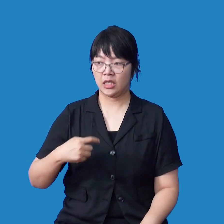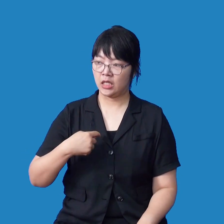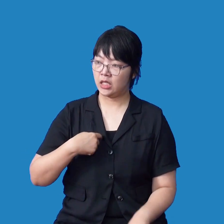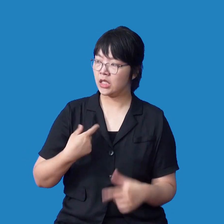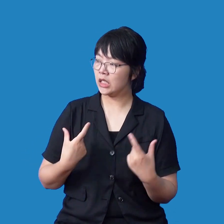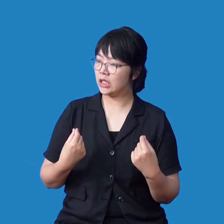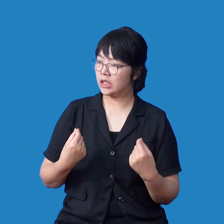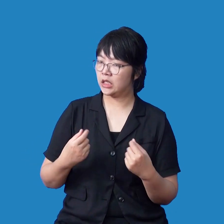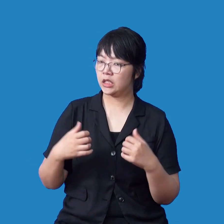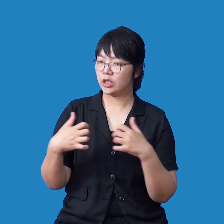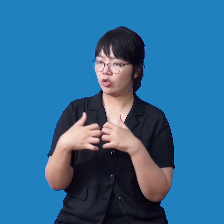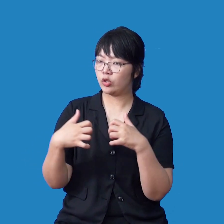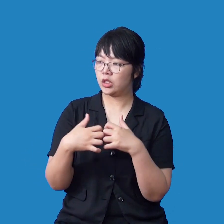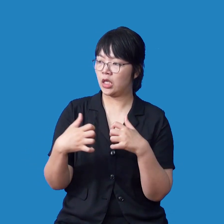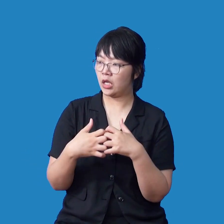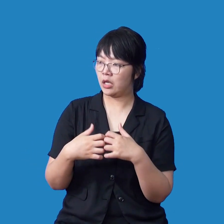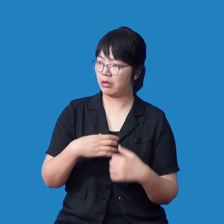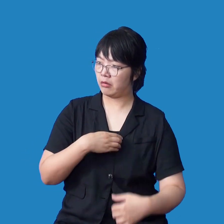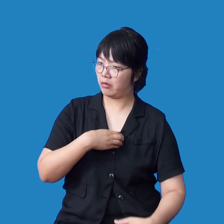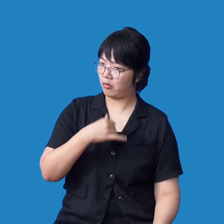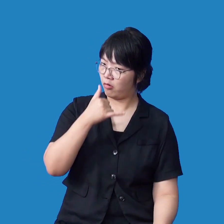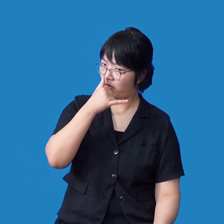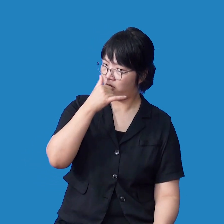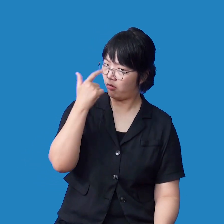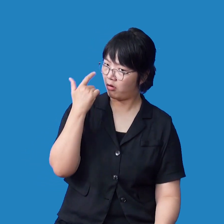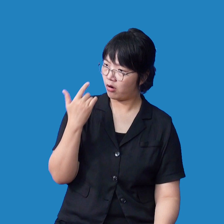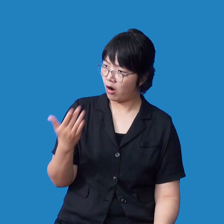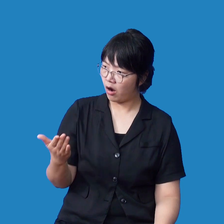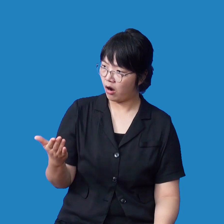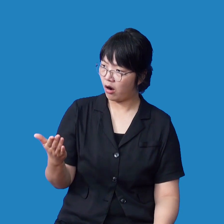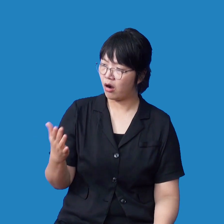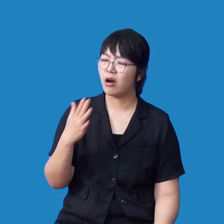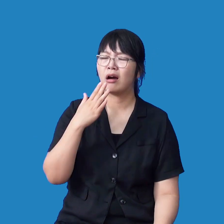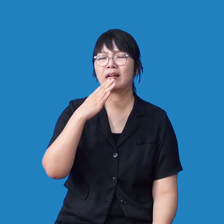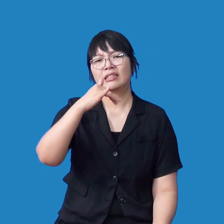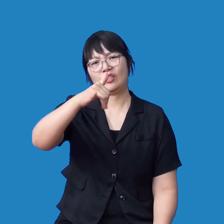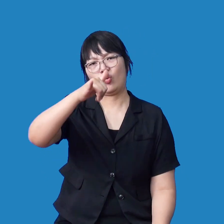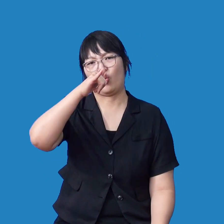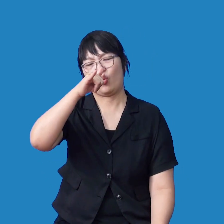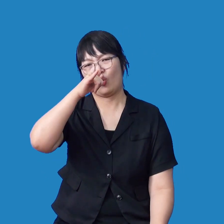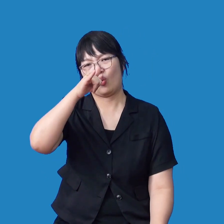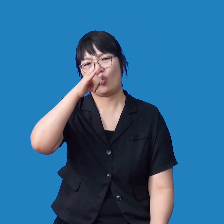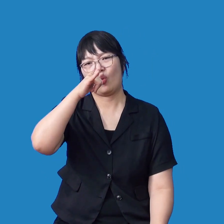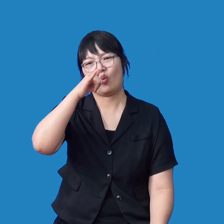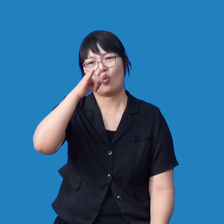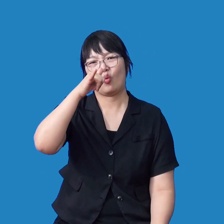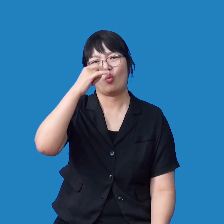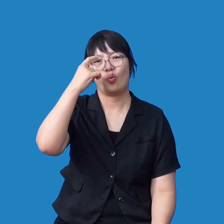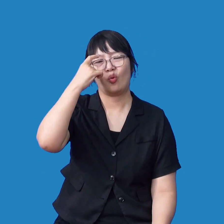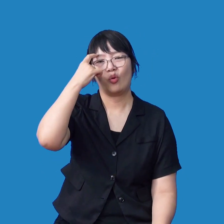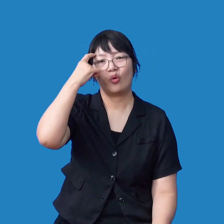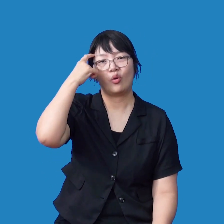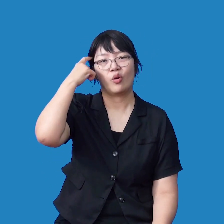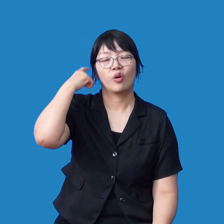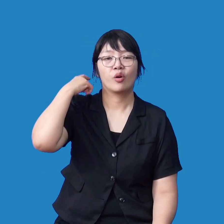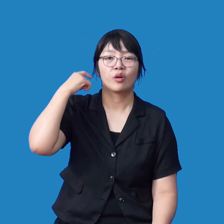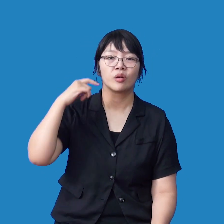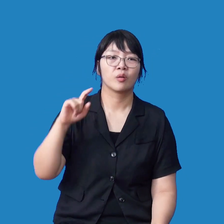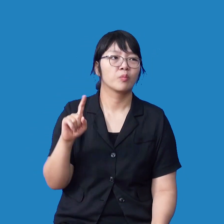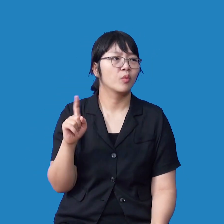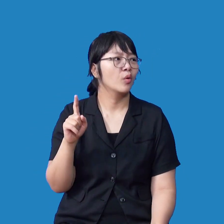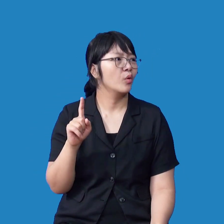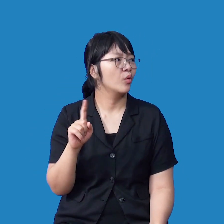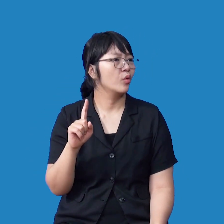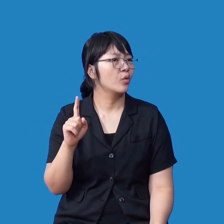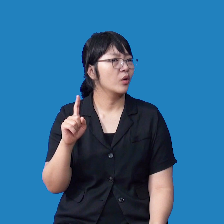그런 전쟁의 위협이 있을까요? 물론이죠. 설명할 필요 없이 그동안 얼마 전에